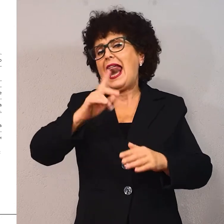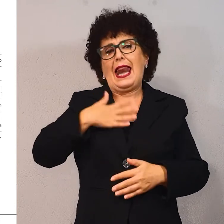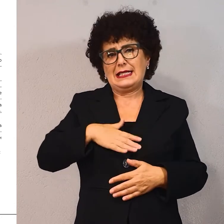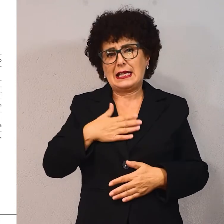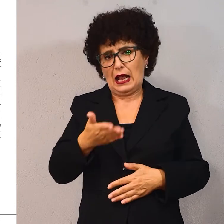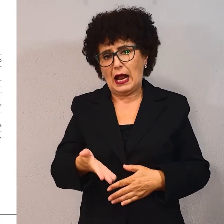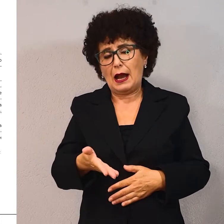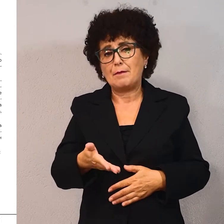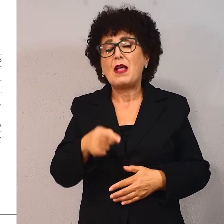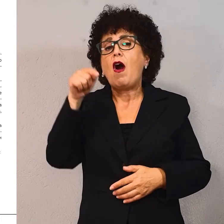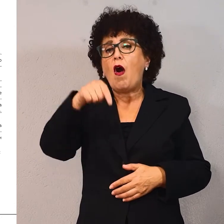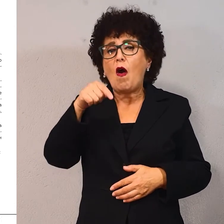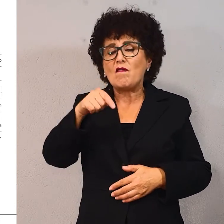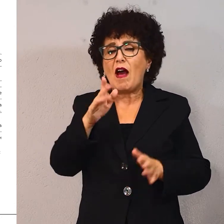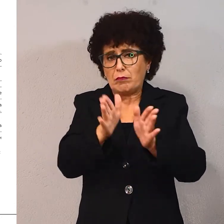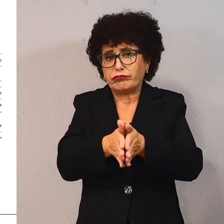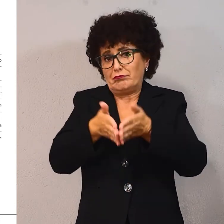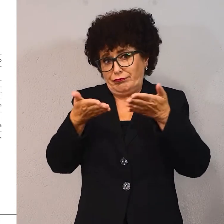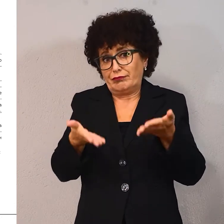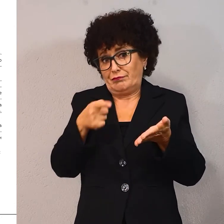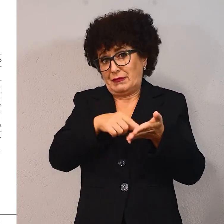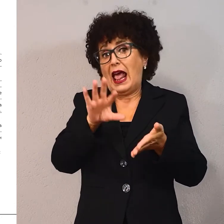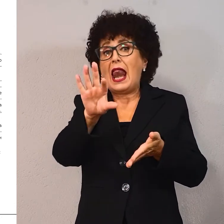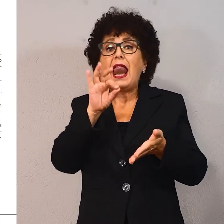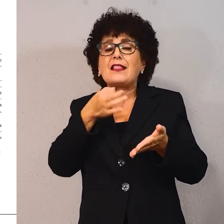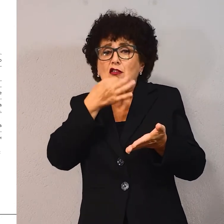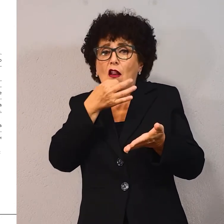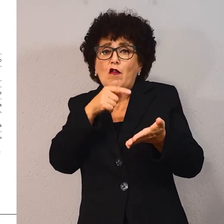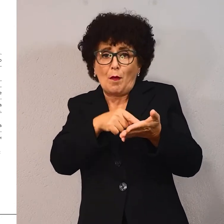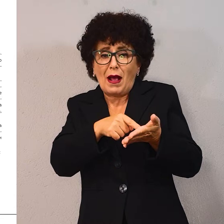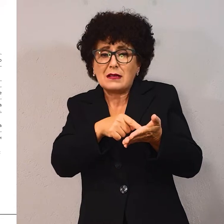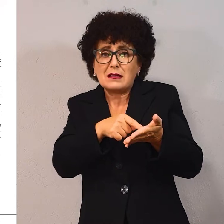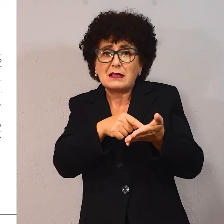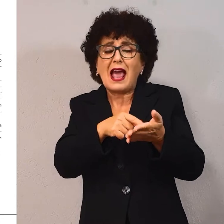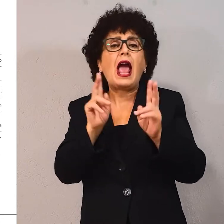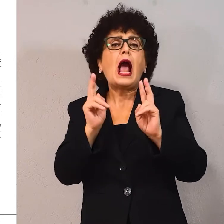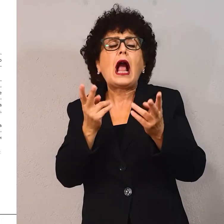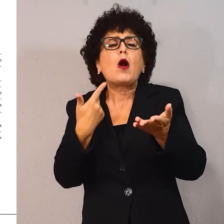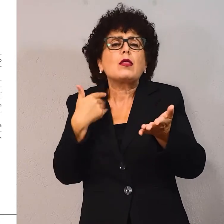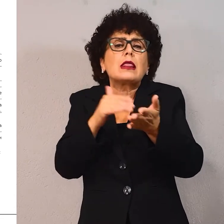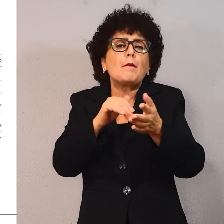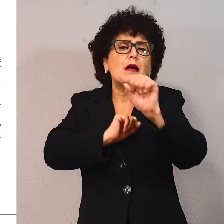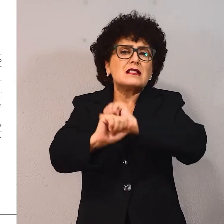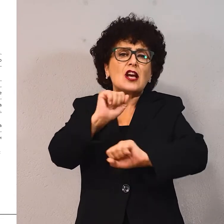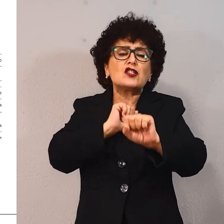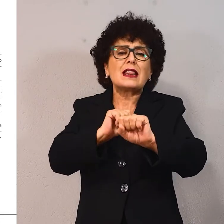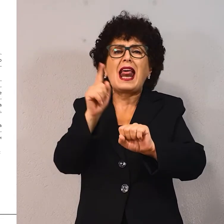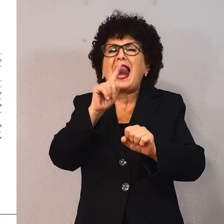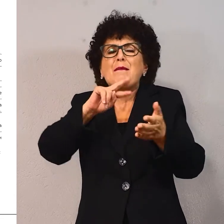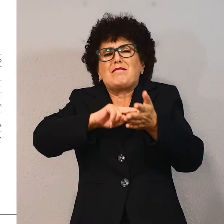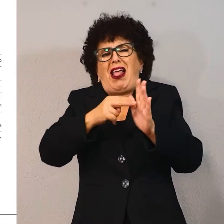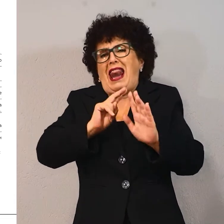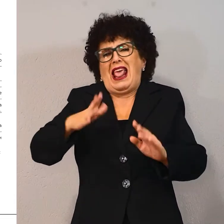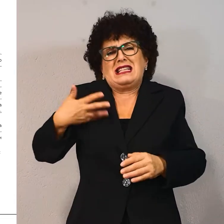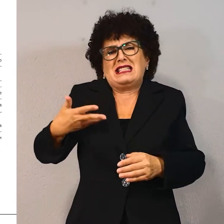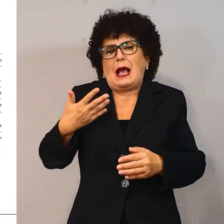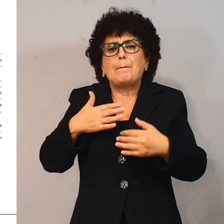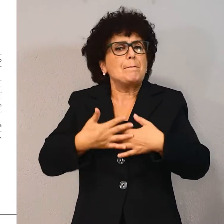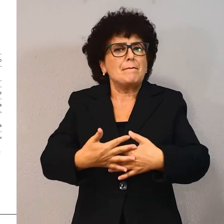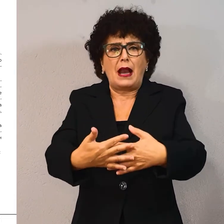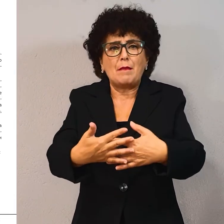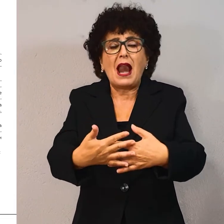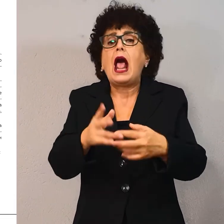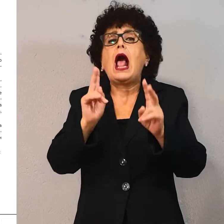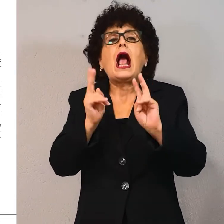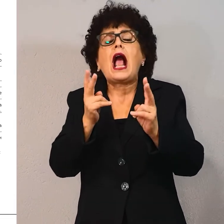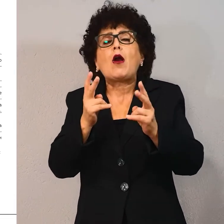непосакувана. Во оваа брошура ќе најдеш информации за тоа како да се заштитиш од непланирана бременост,